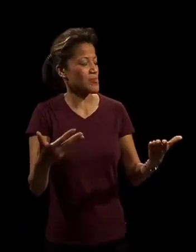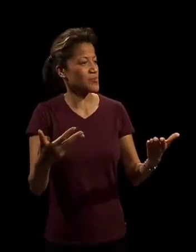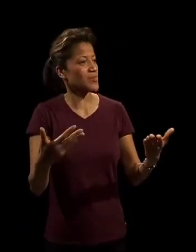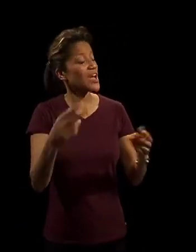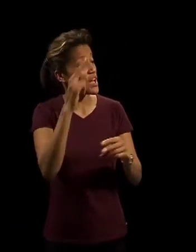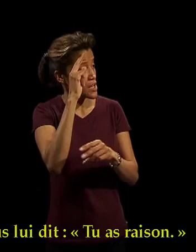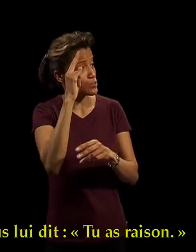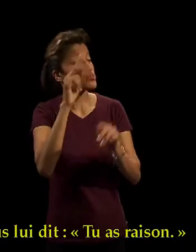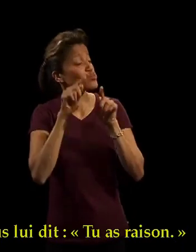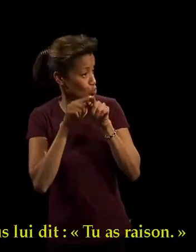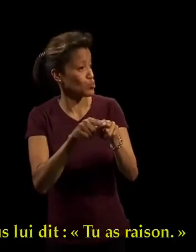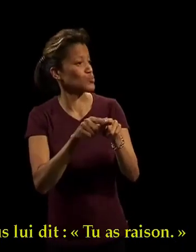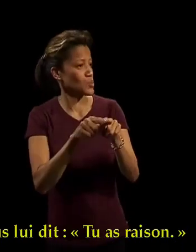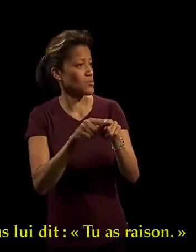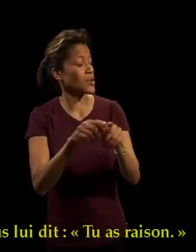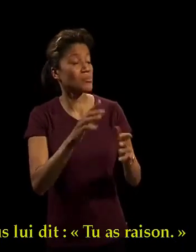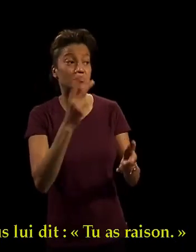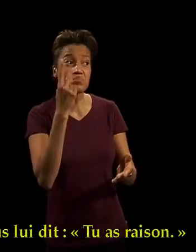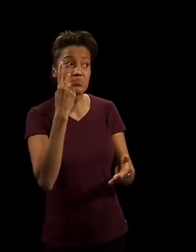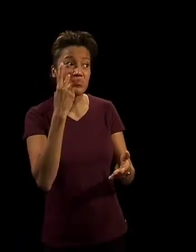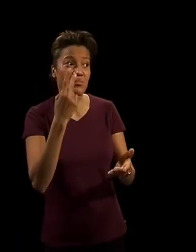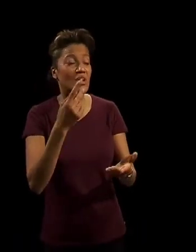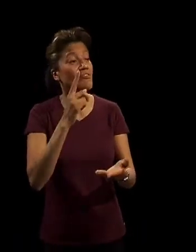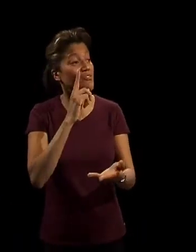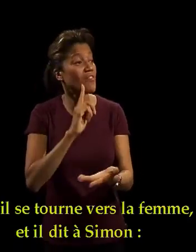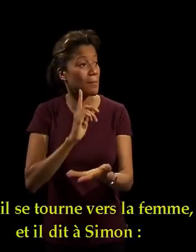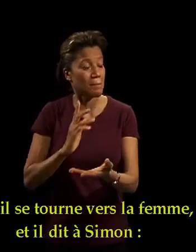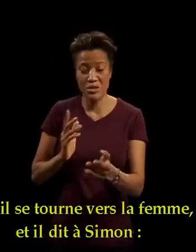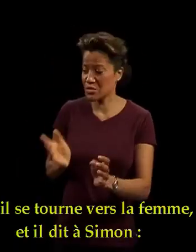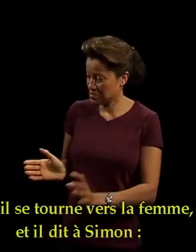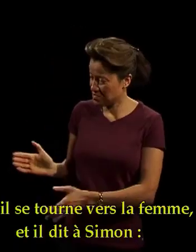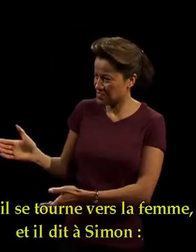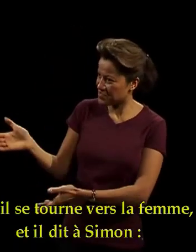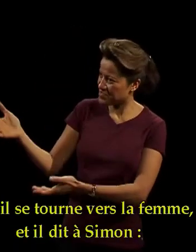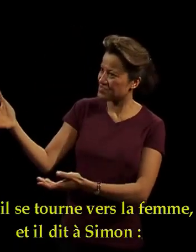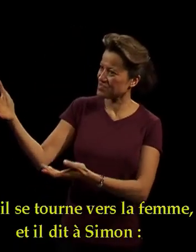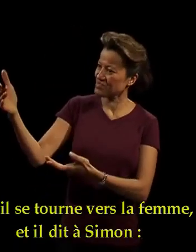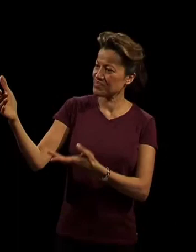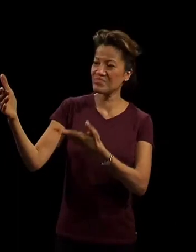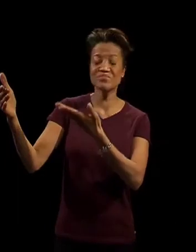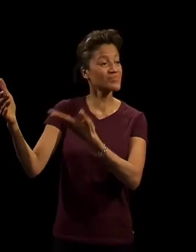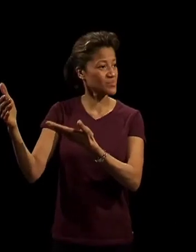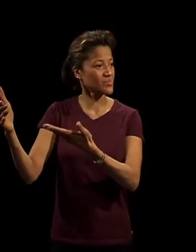Jésus lui dit, « Tu as raison. » Puis il se tourne vers la femme et il dit à Simon, « Tu vois cette femme ?